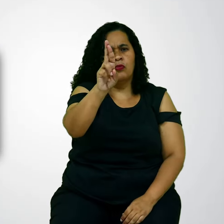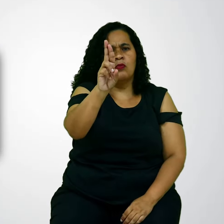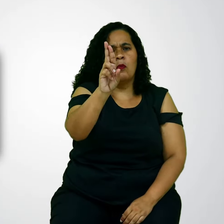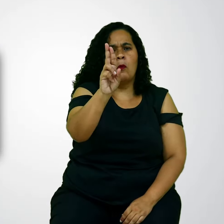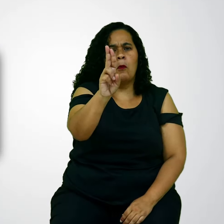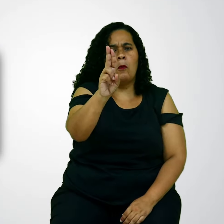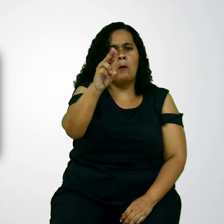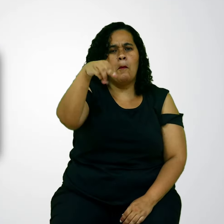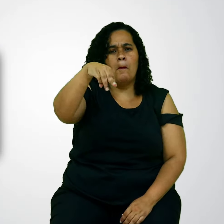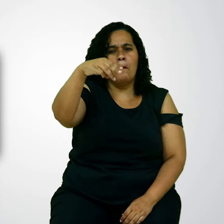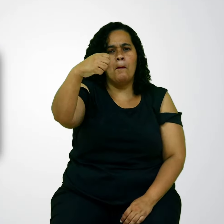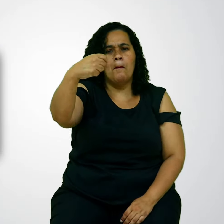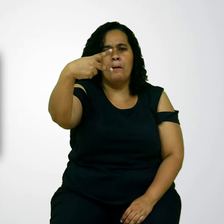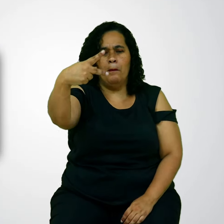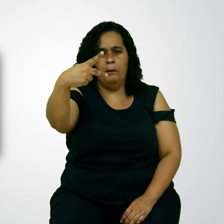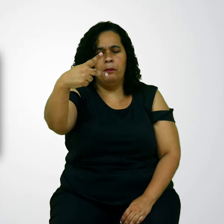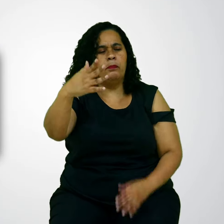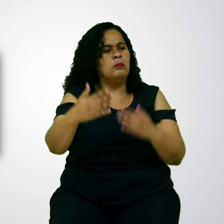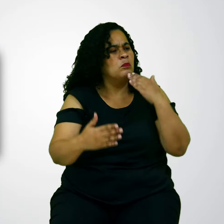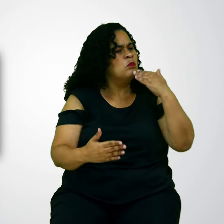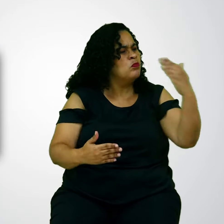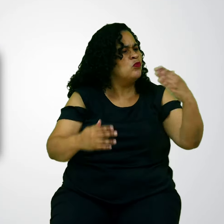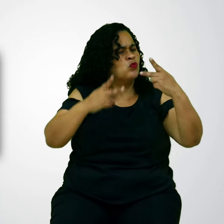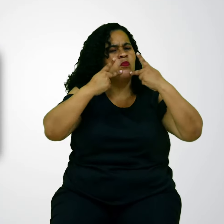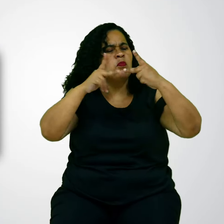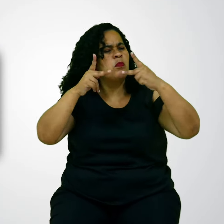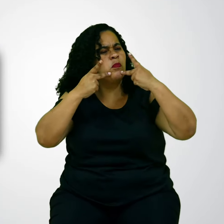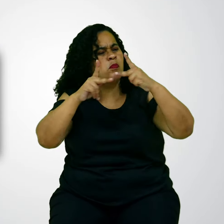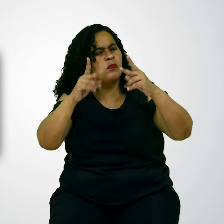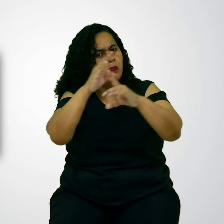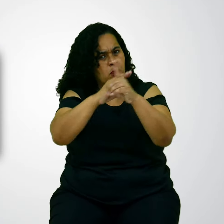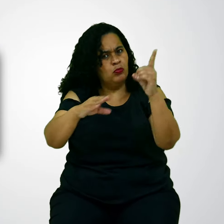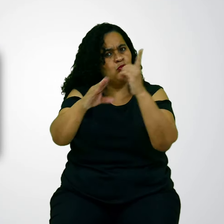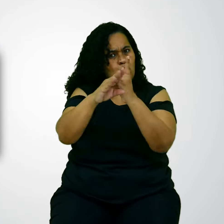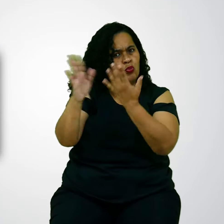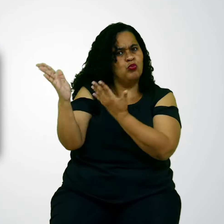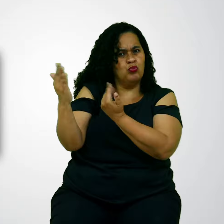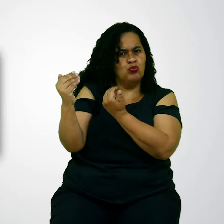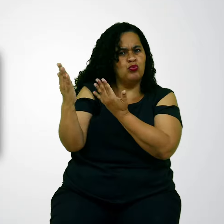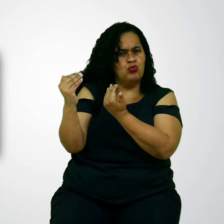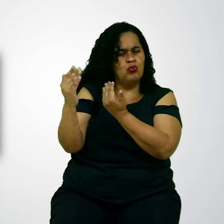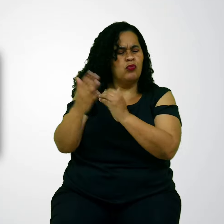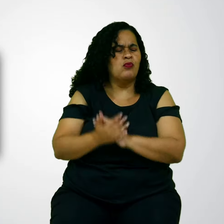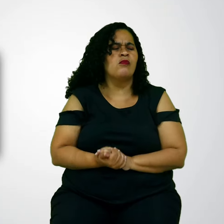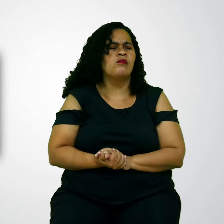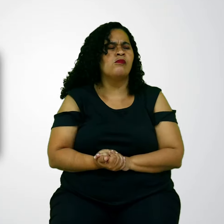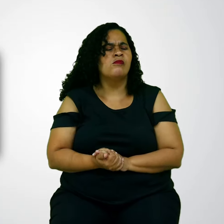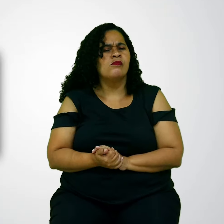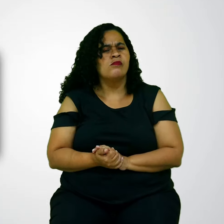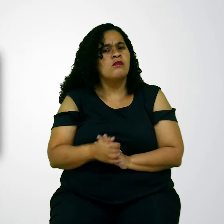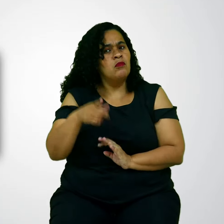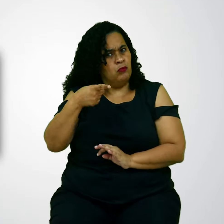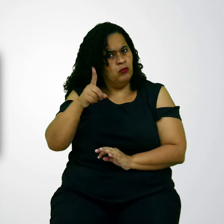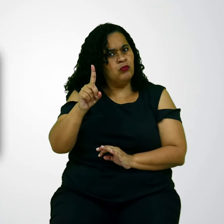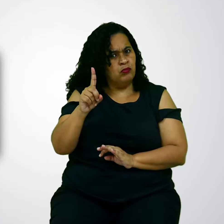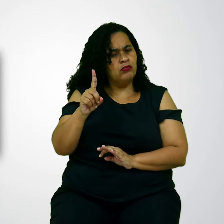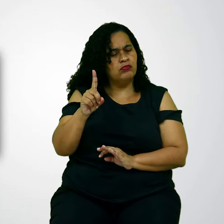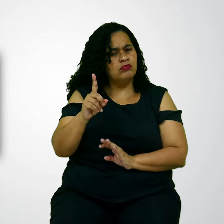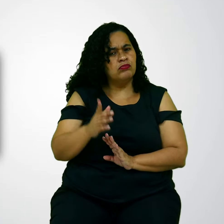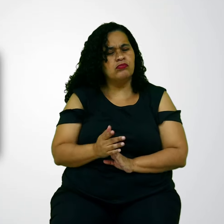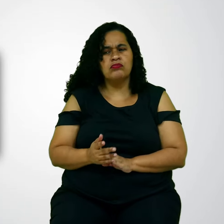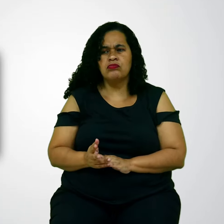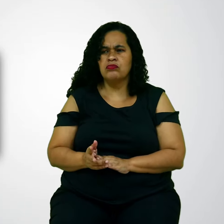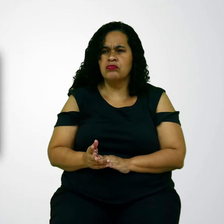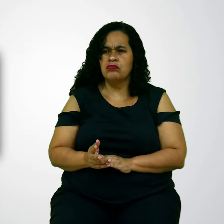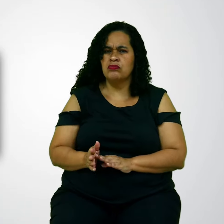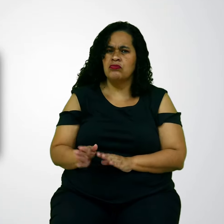Pediram para eu pregar num culto jovem. Aí fui lá no Ministério Jovem local. Quando eu cheguei, tinha uns